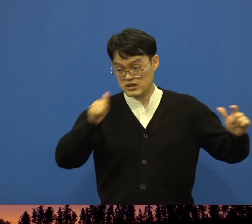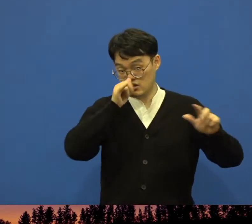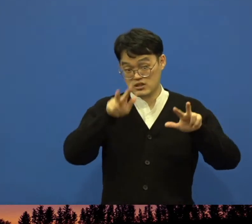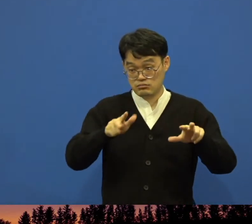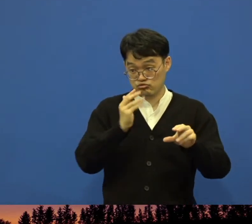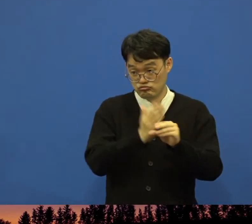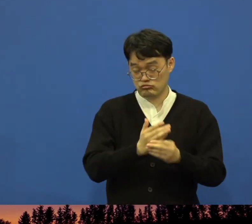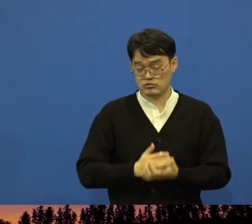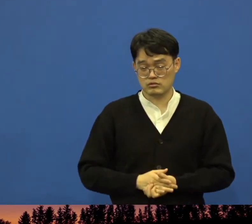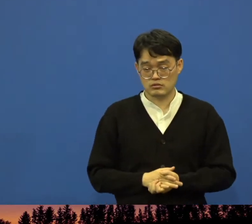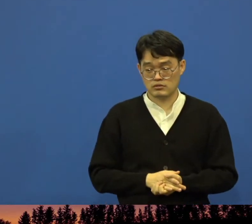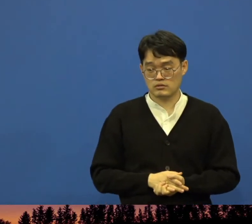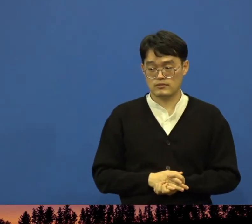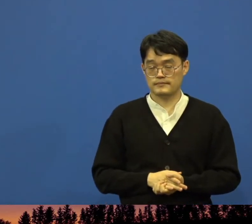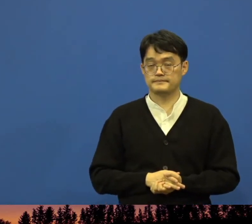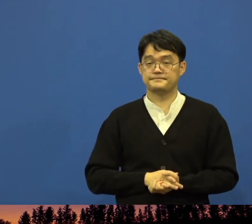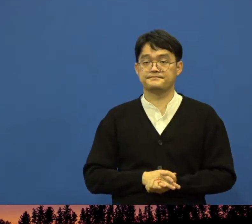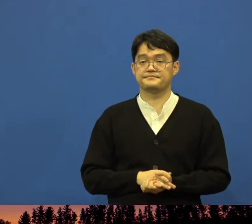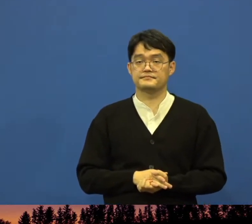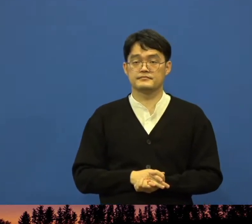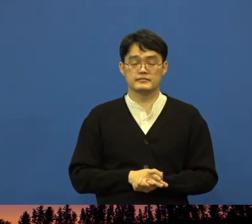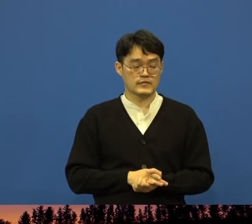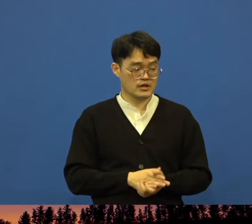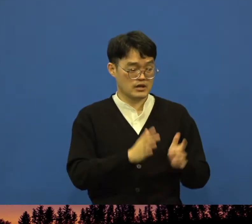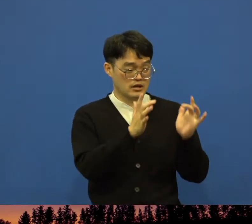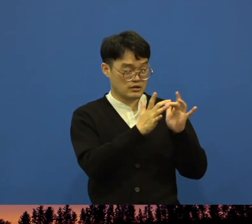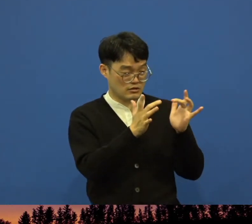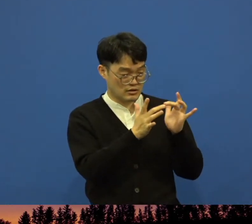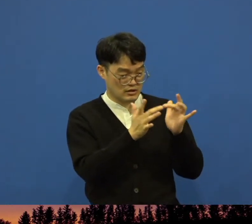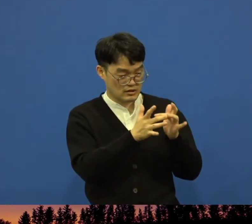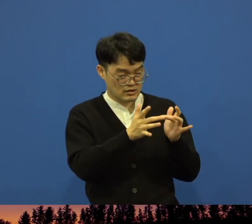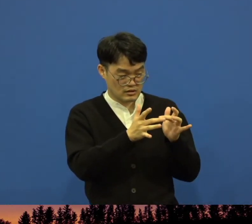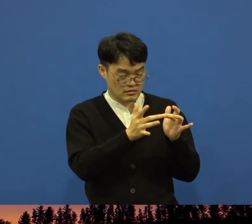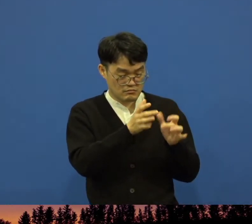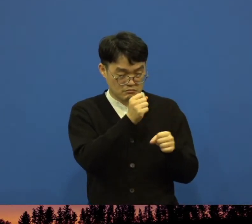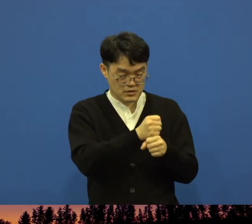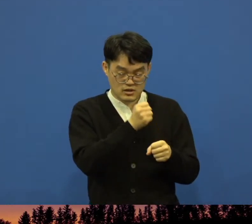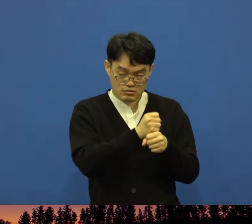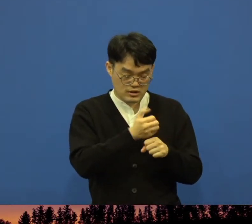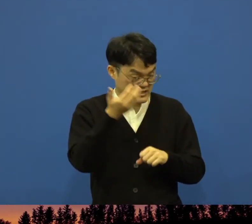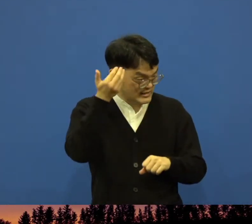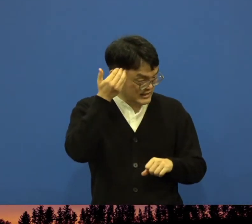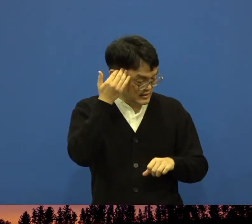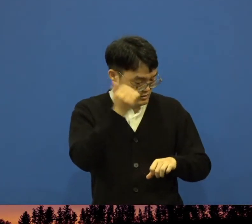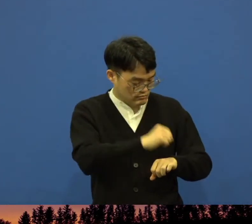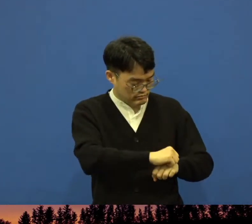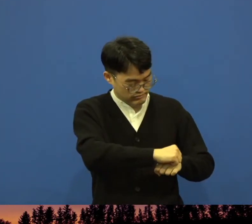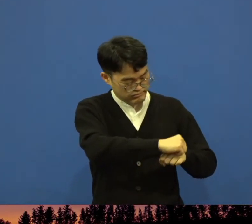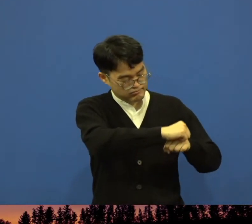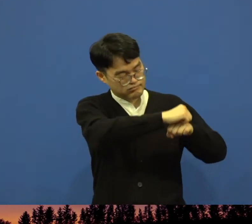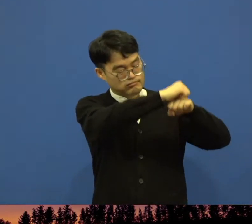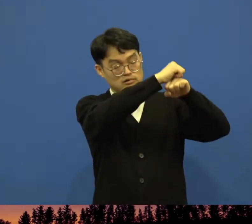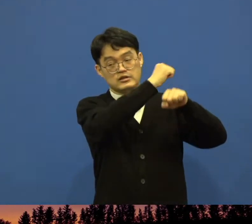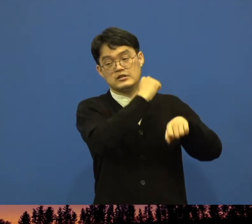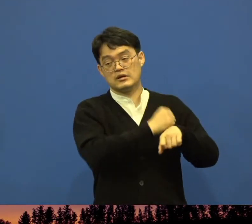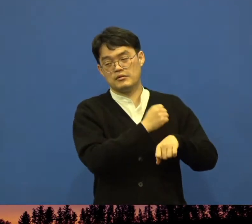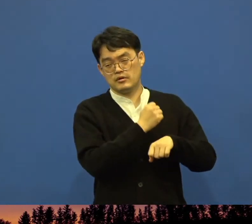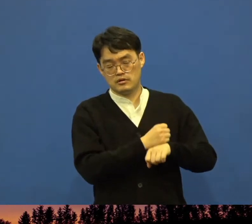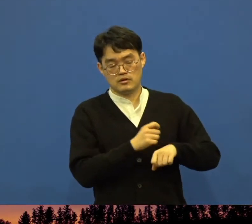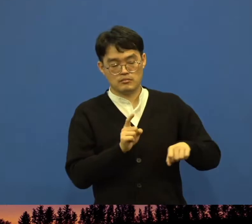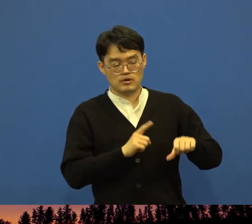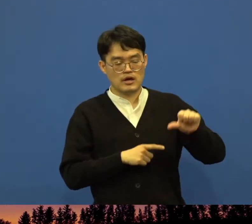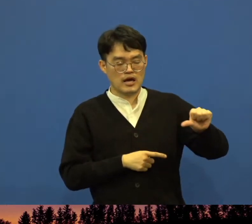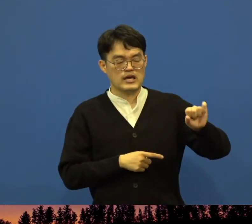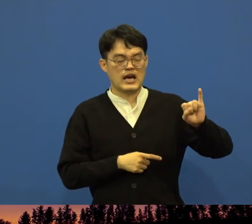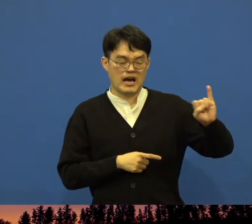뭐 상상할 수 없는 지식이 왜 이게 인터넷이 만들어지고 지식이 축적되면서 이게 인공지능